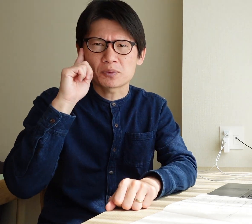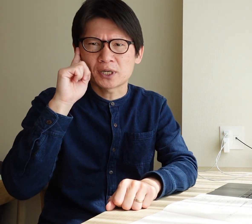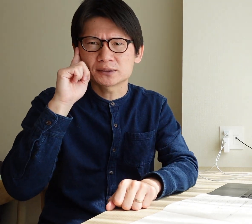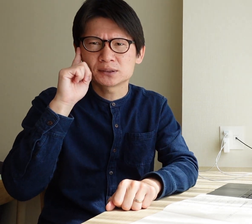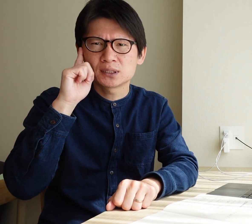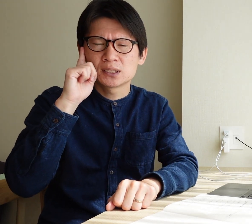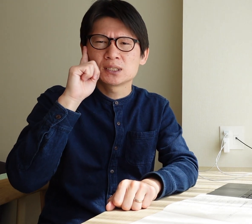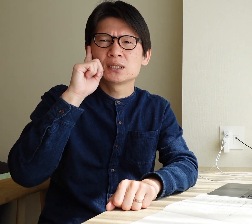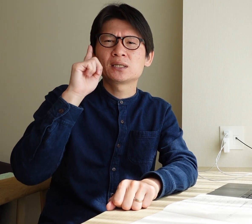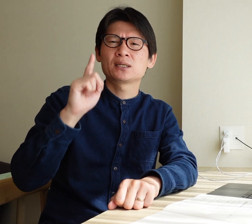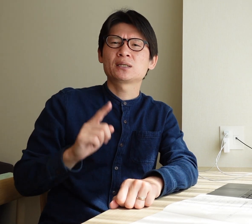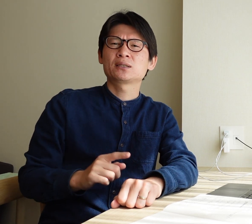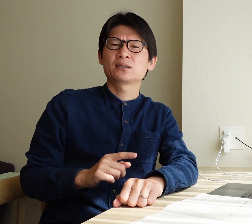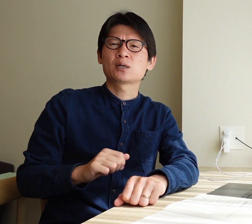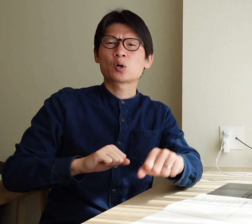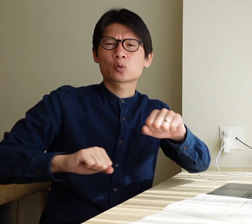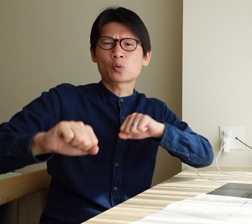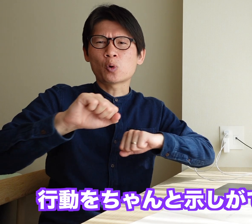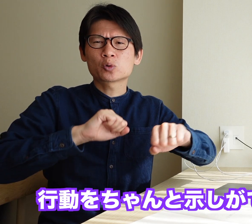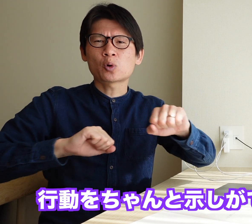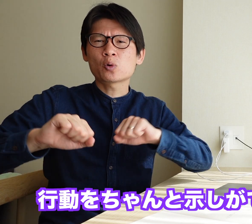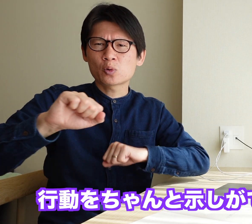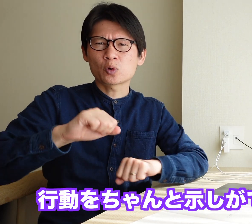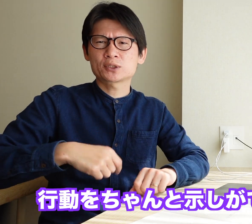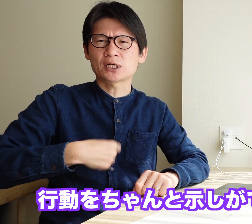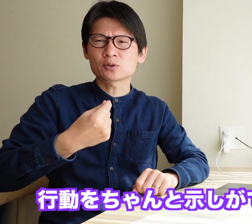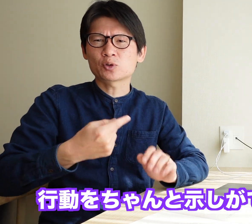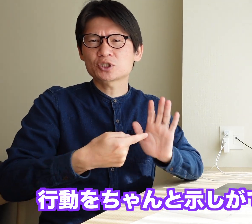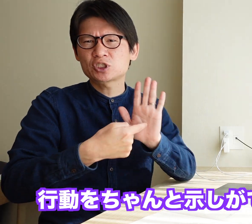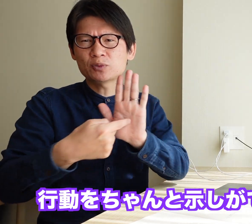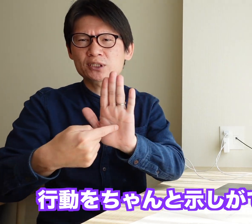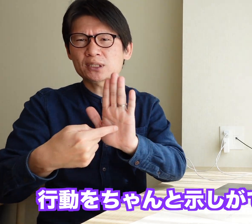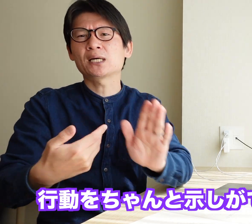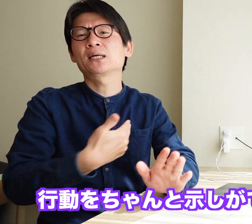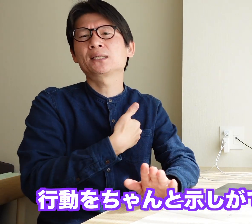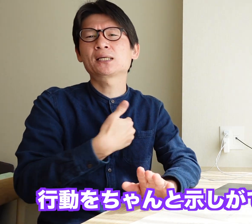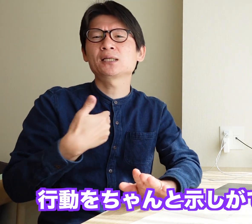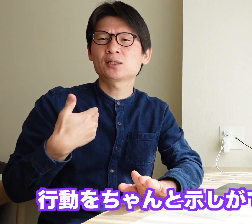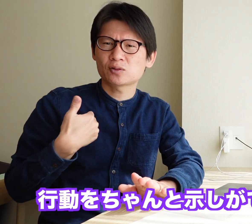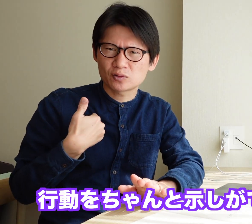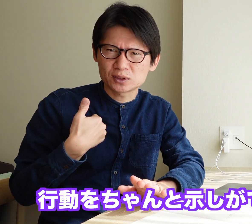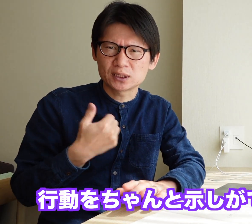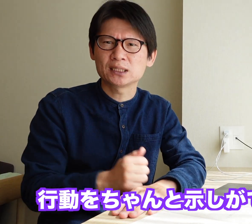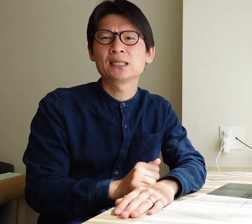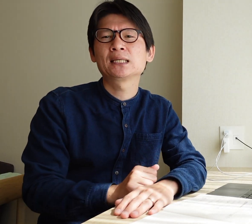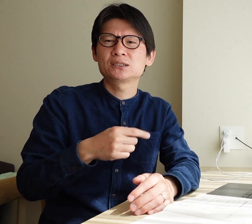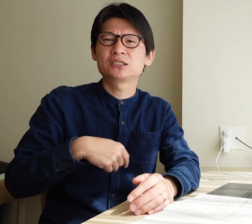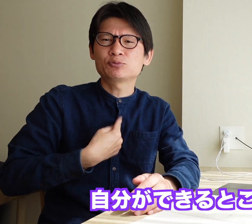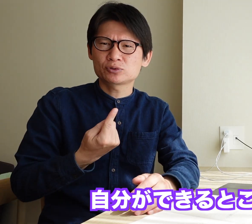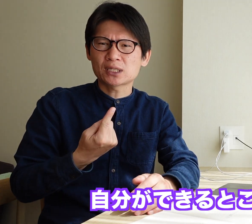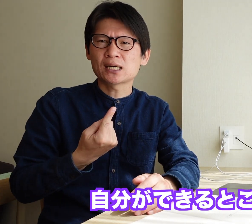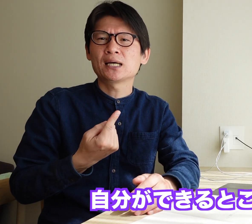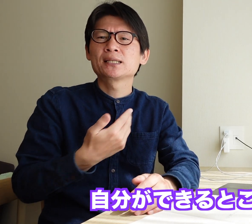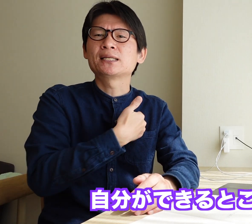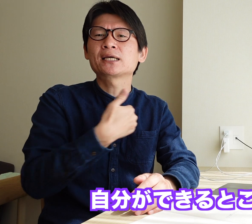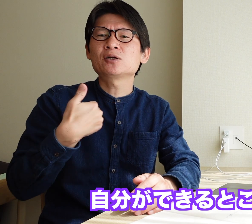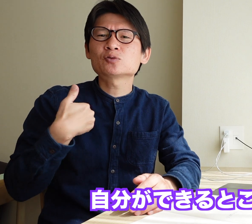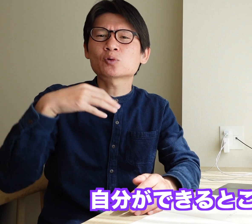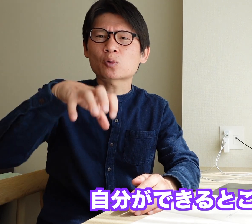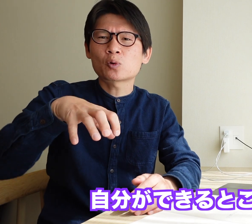います。行動をちゃんと示しができるように、自分ができるところ